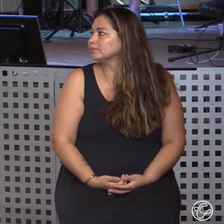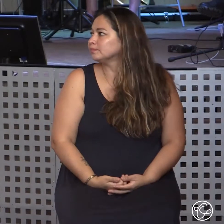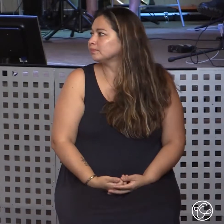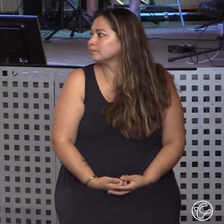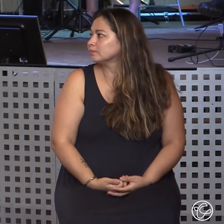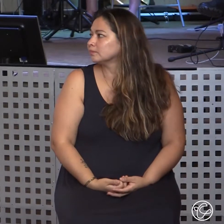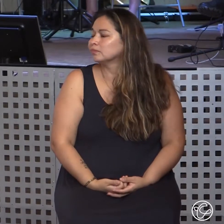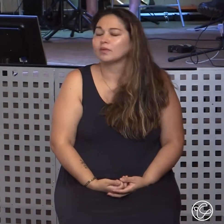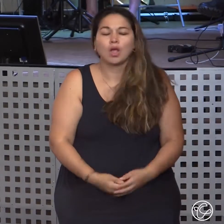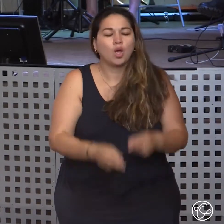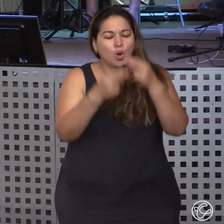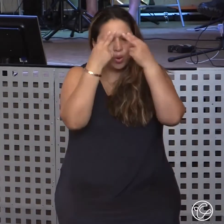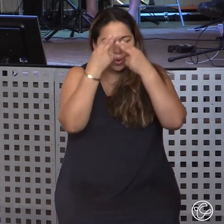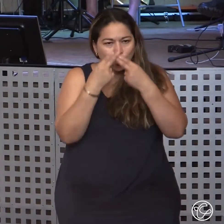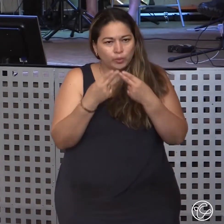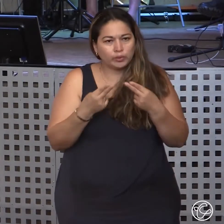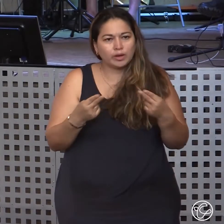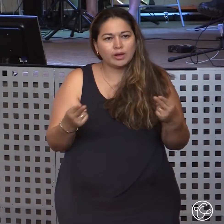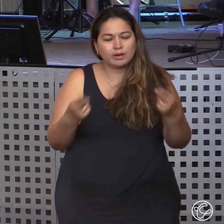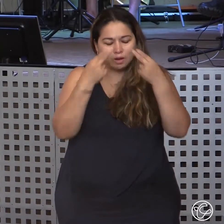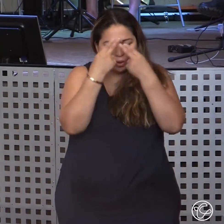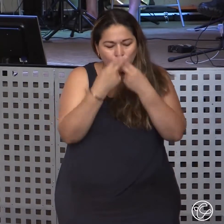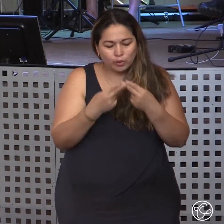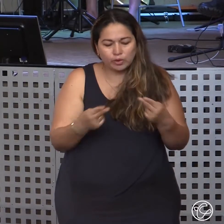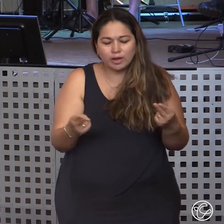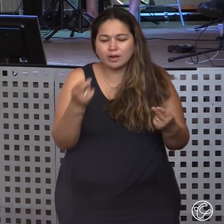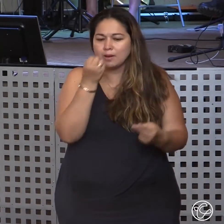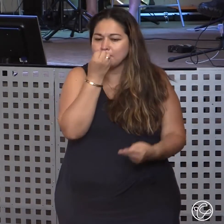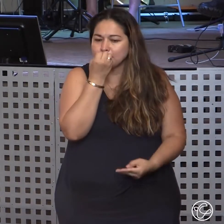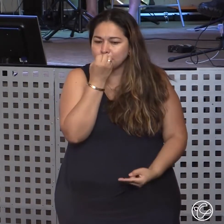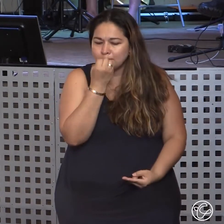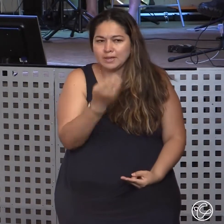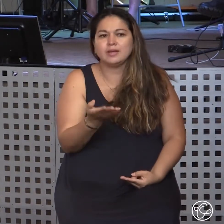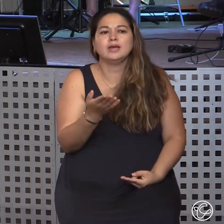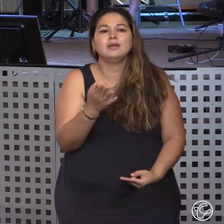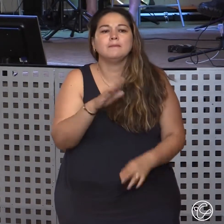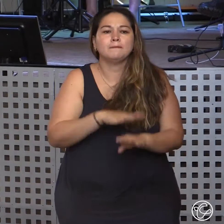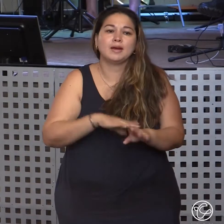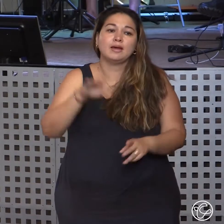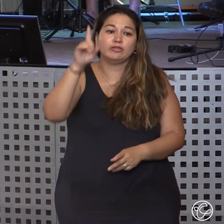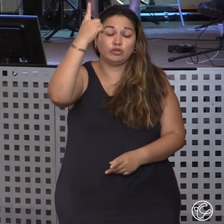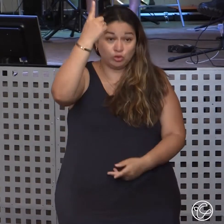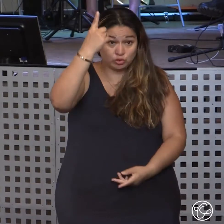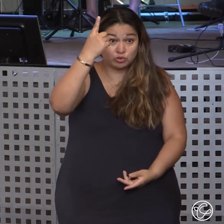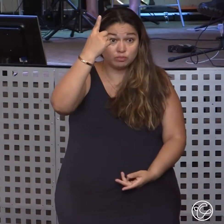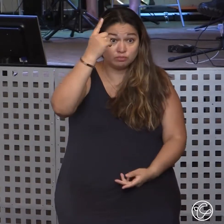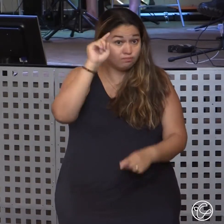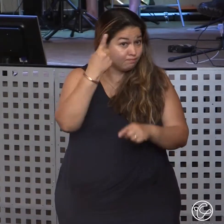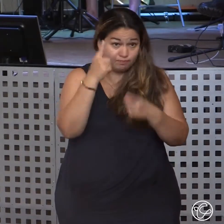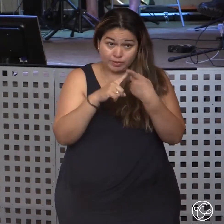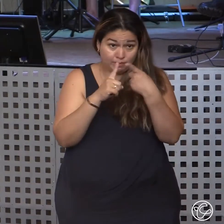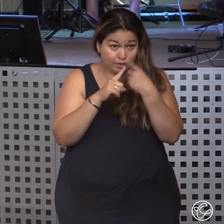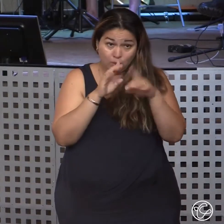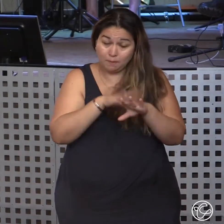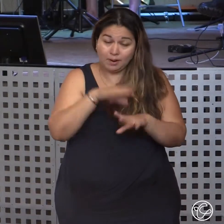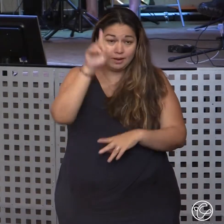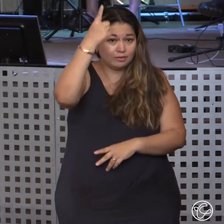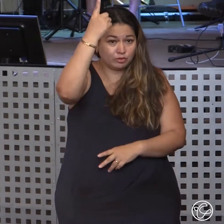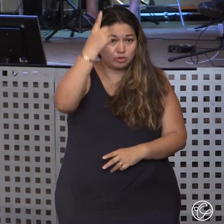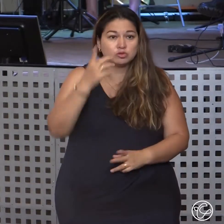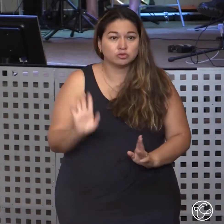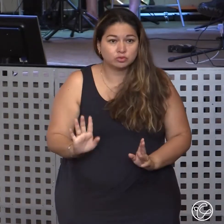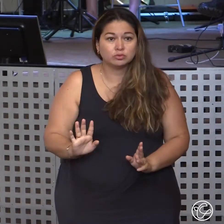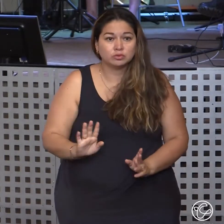que saber honrar más y mejor. Por supuesto, primero a Dios, pero, y